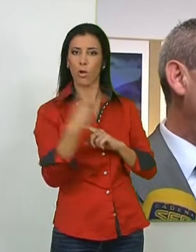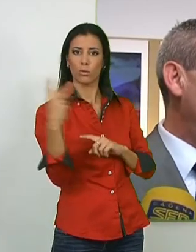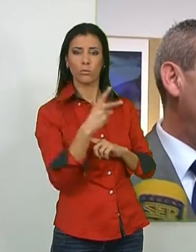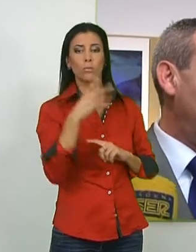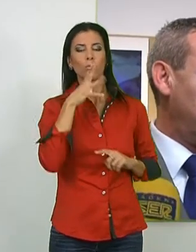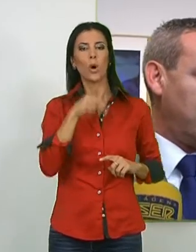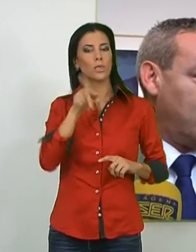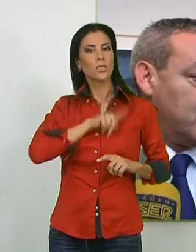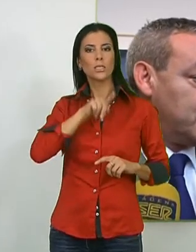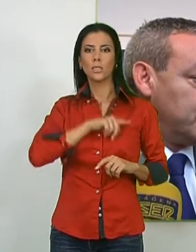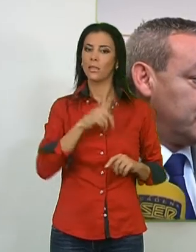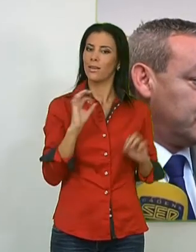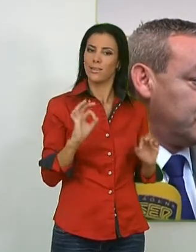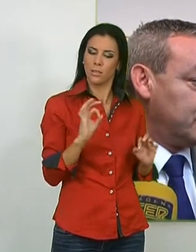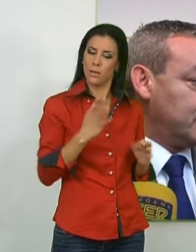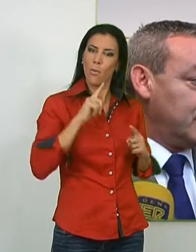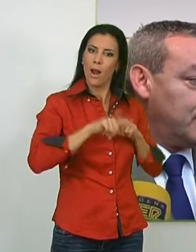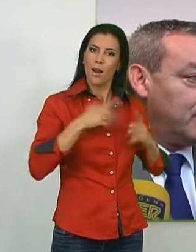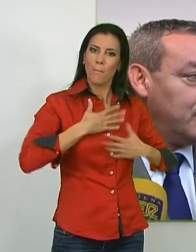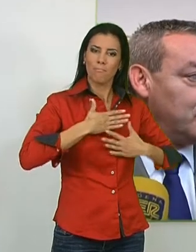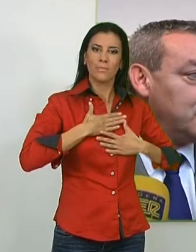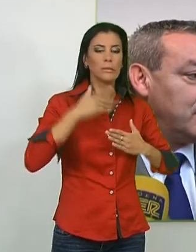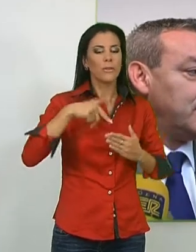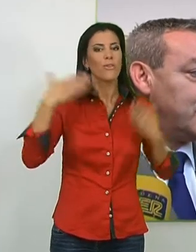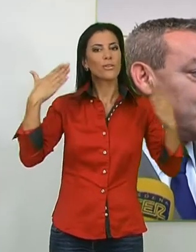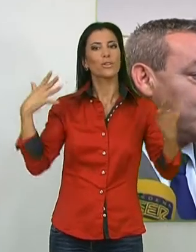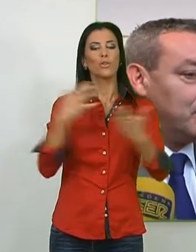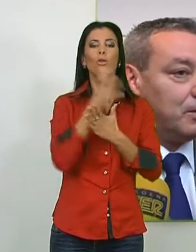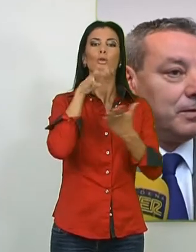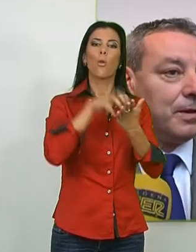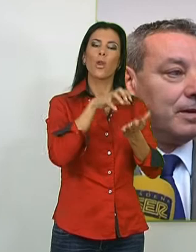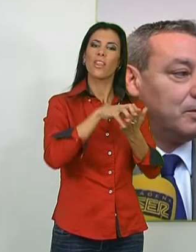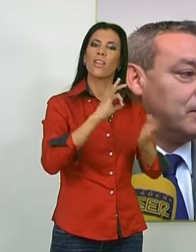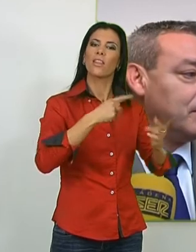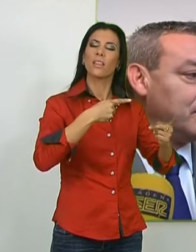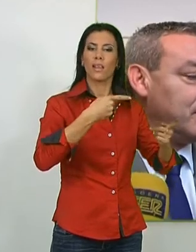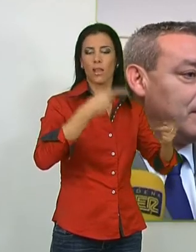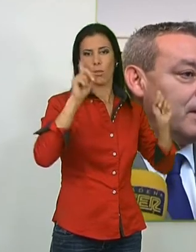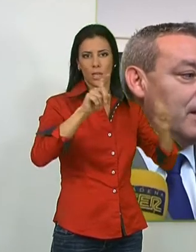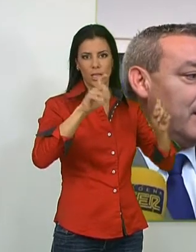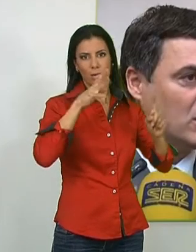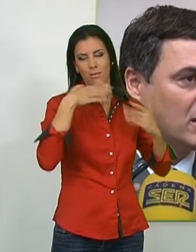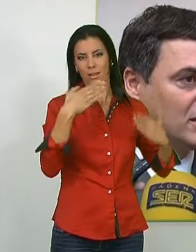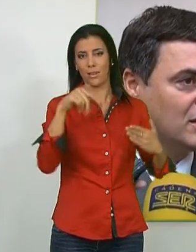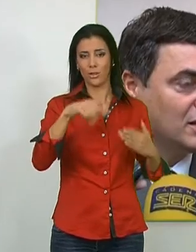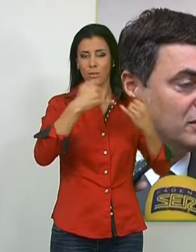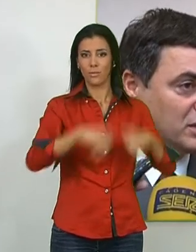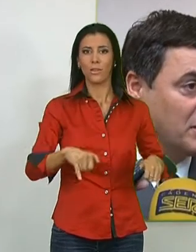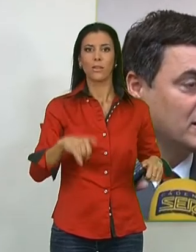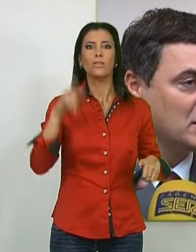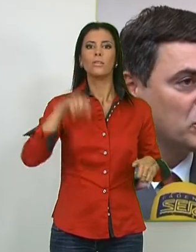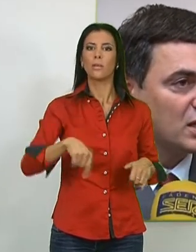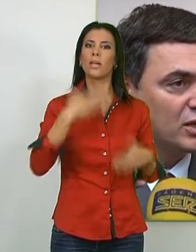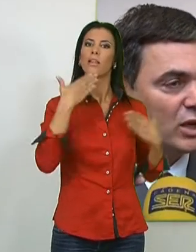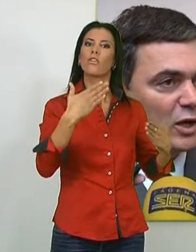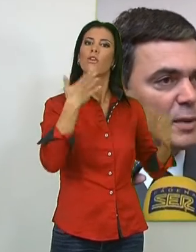algo que la hacía sentir como propia y felicito a toda la comunidad educativa por este centenario el alcalde de